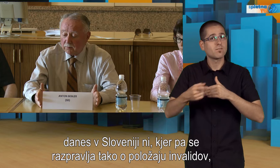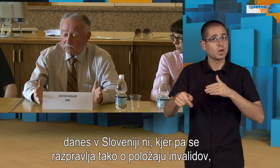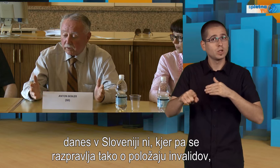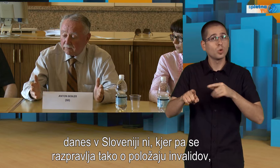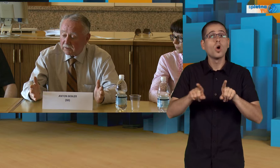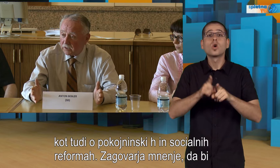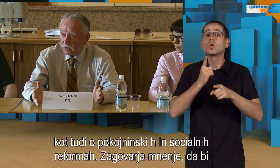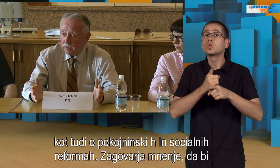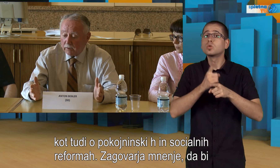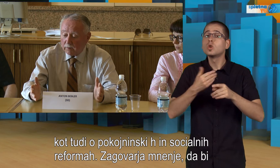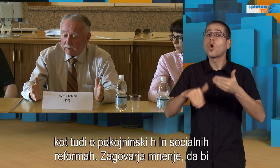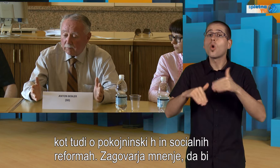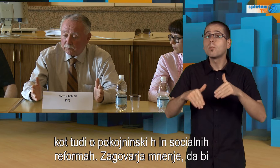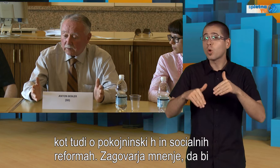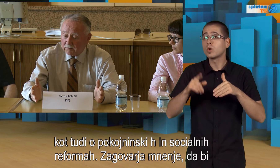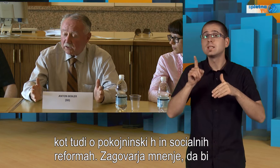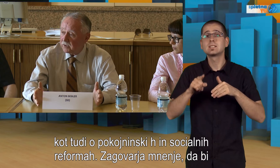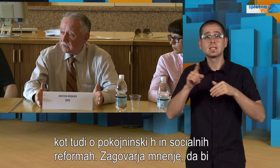reformah.